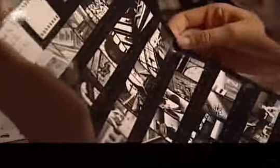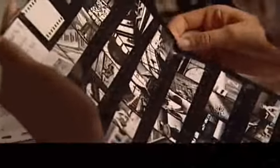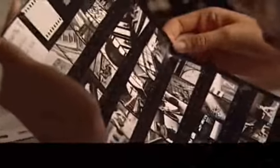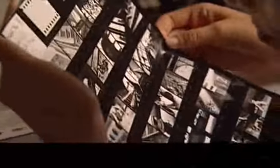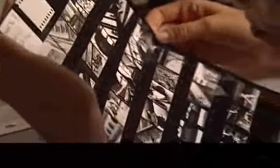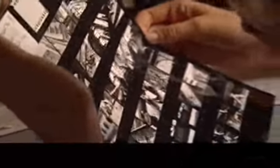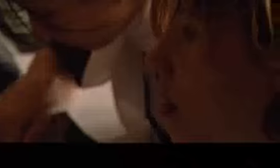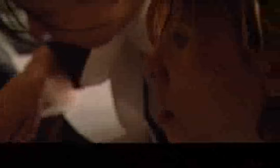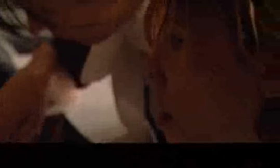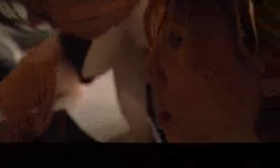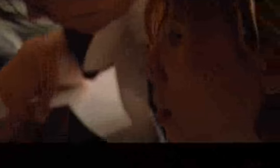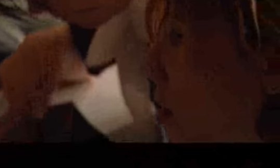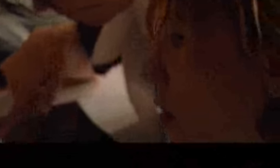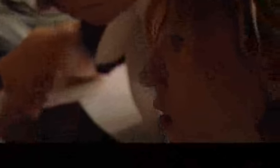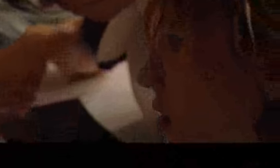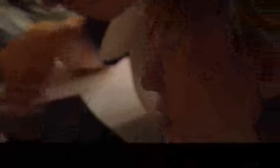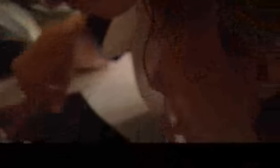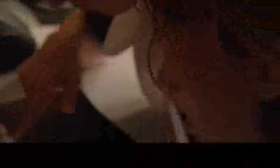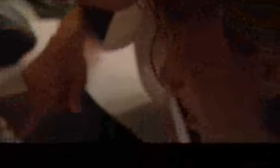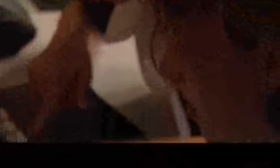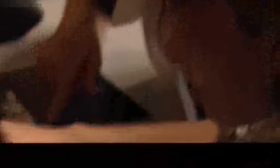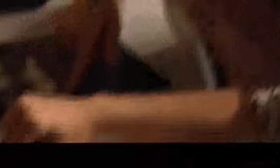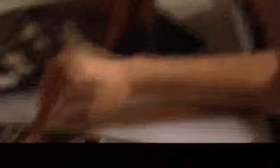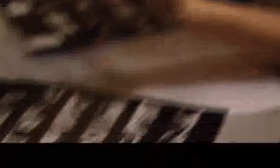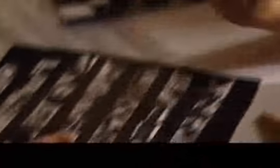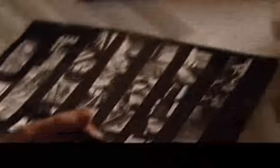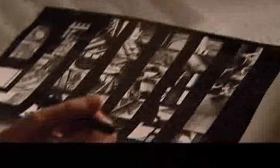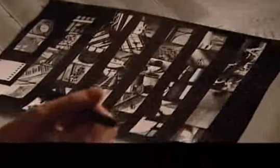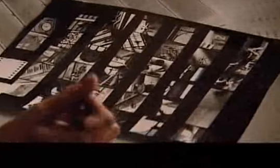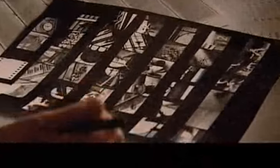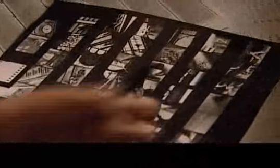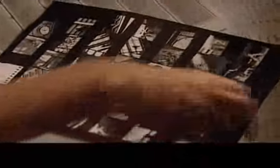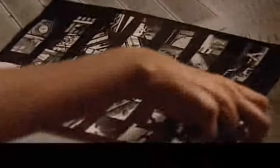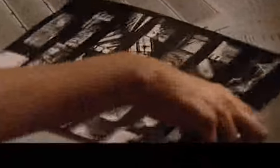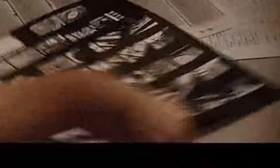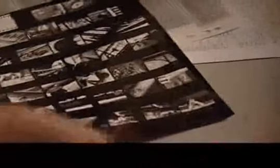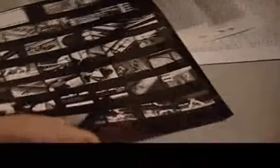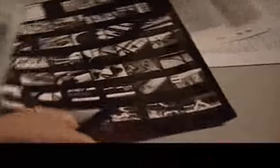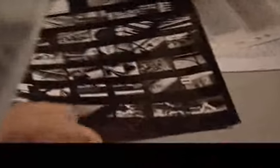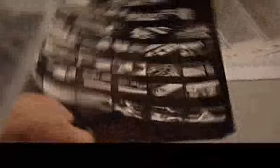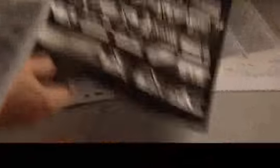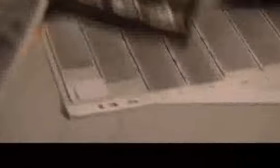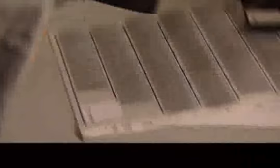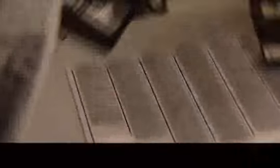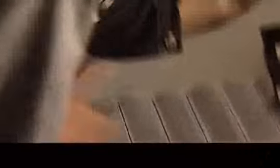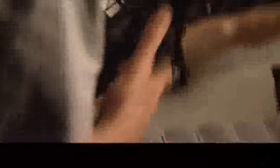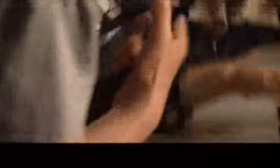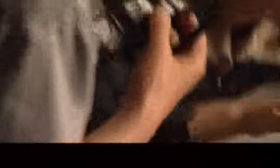Melyiket szeretnéd? Melyik a legjobb képed? Galamb? Hát csináljuk a